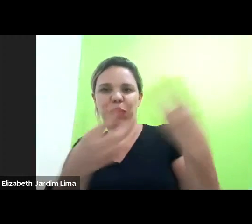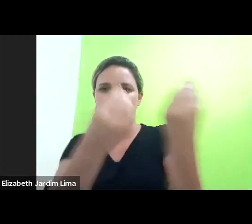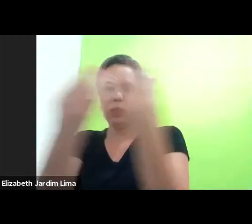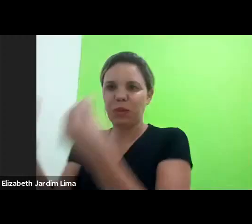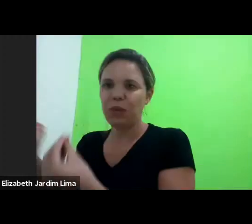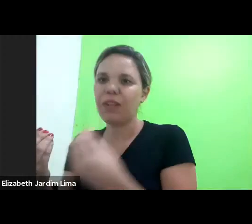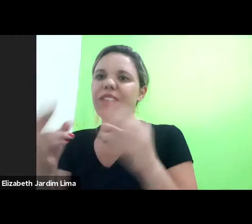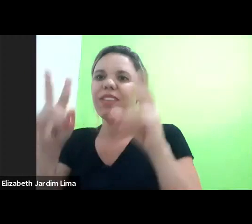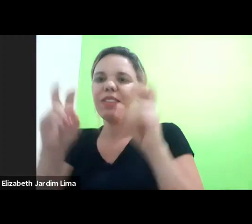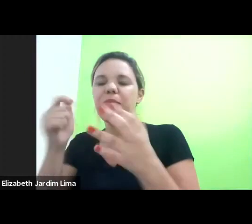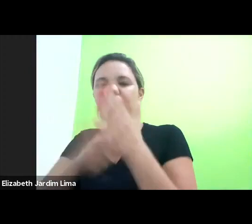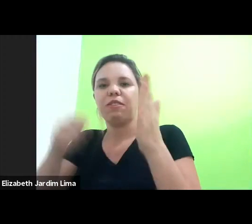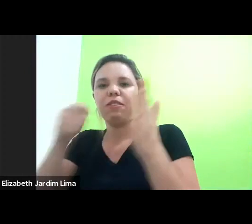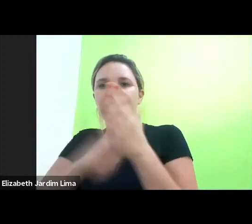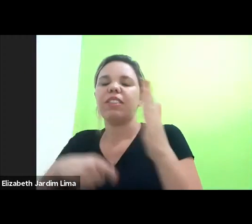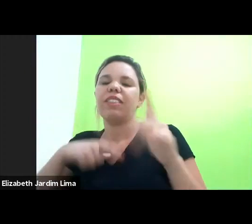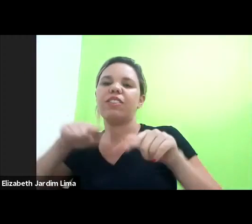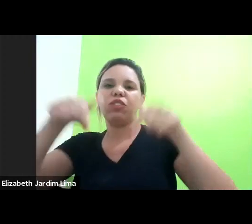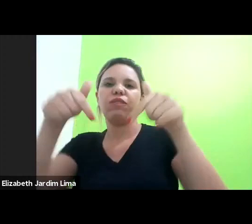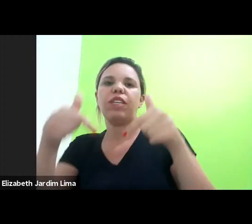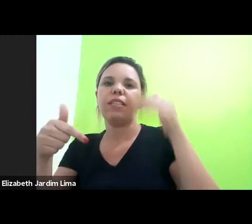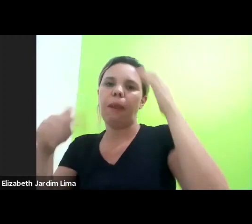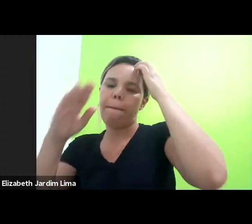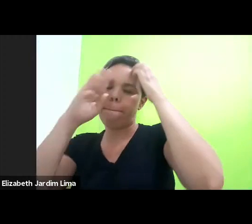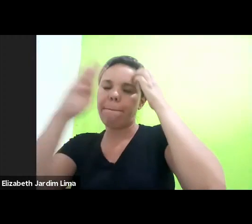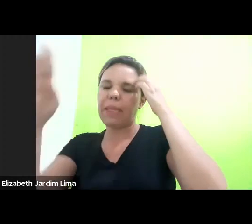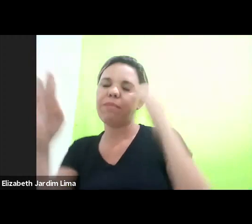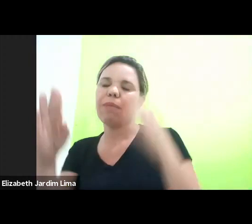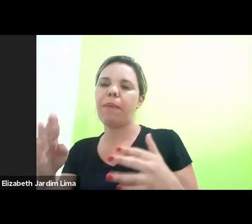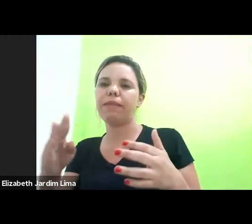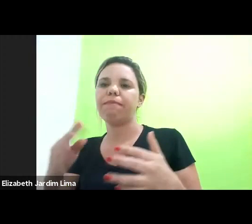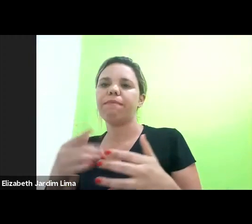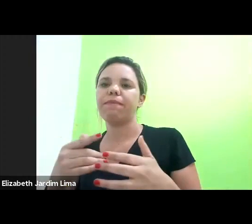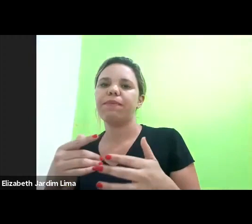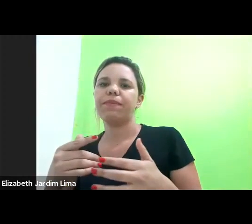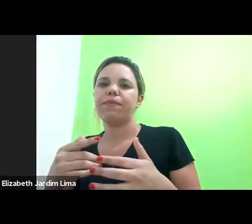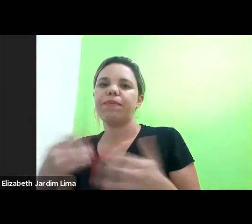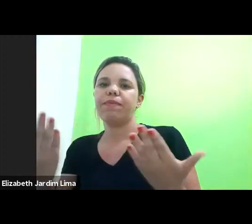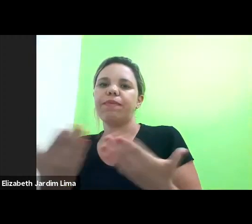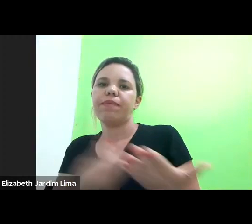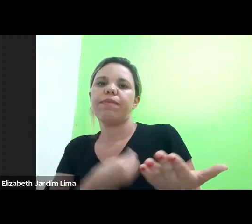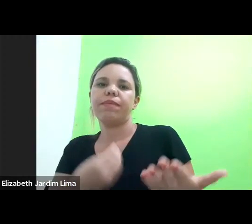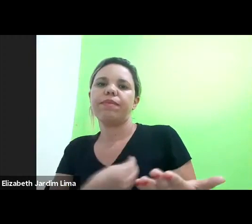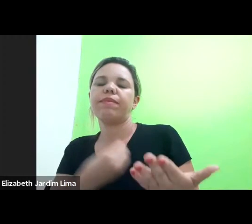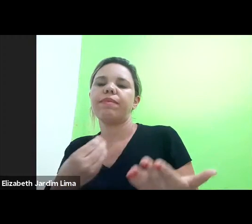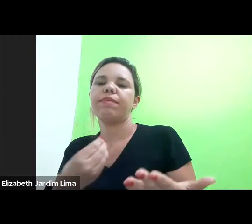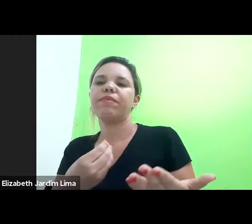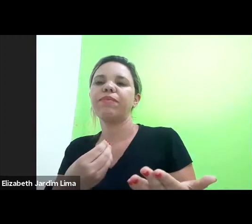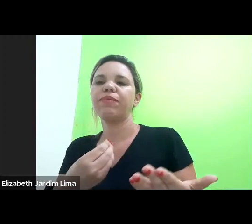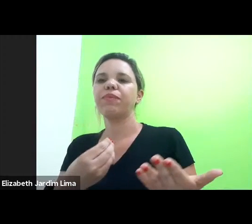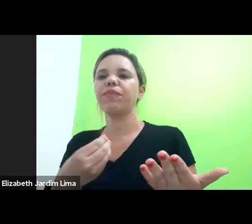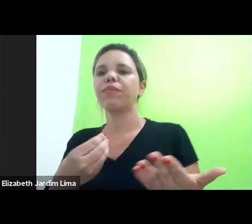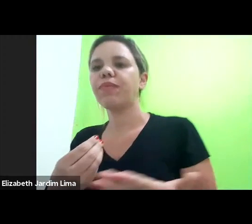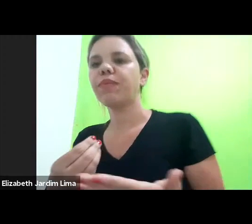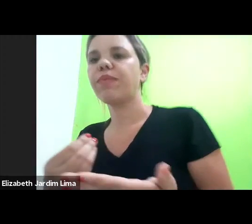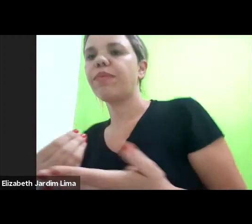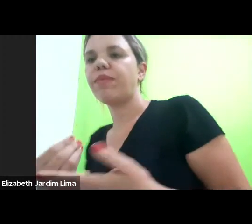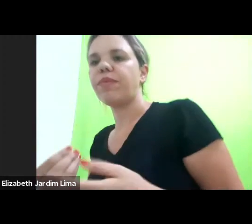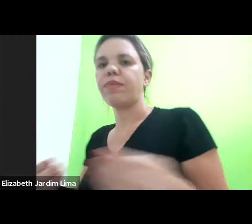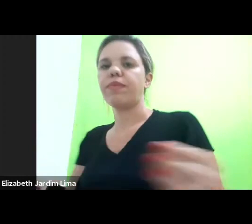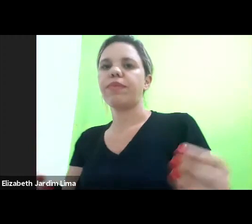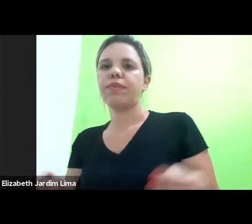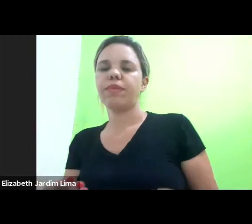as lutas que a gente enfrenta, principalmente nessas situações que a gente está vivendo hoje, de ver nossos companheiros vindo a óbito,